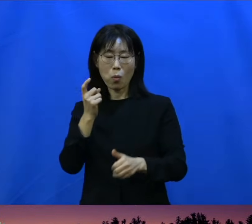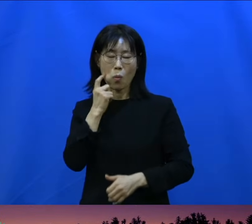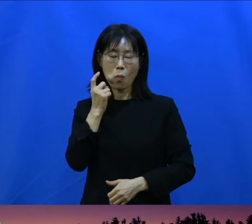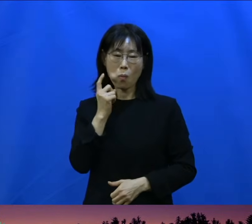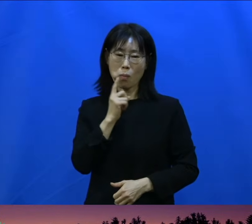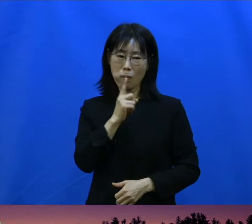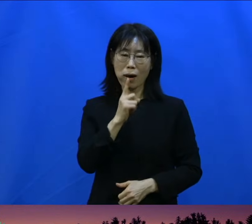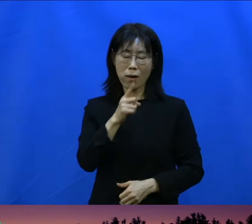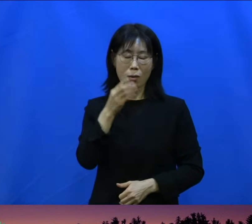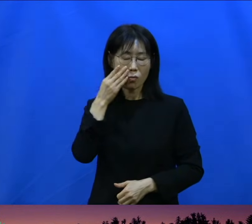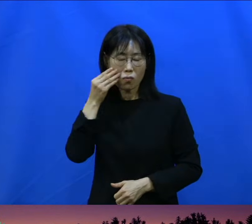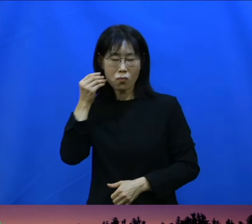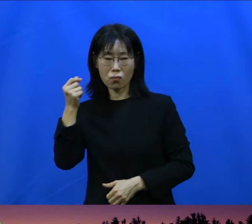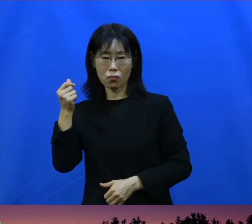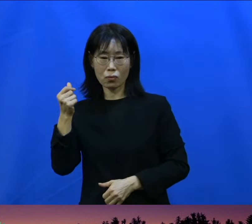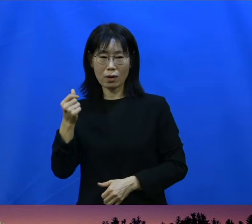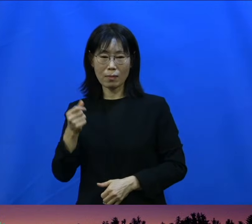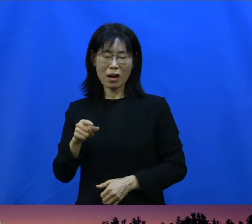사람들을 막 이간시켜.